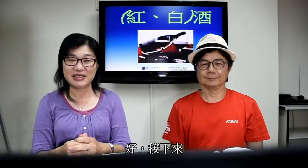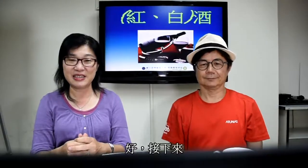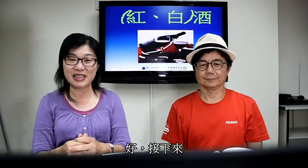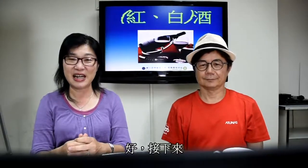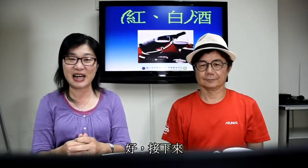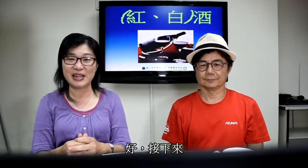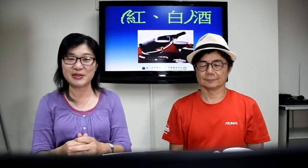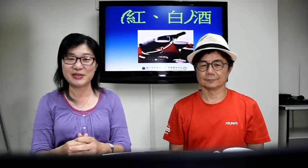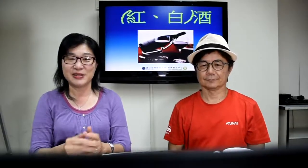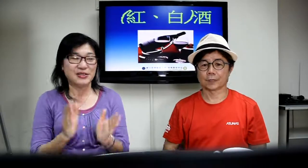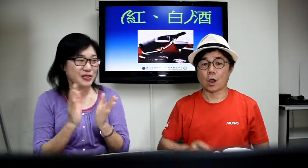下来。